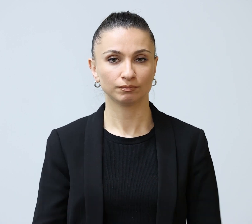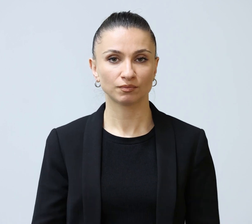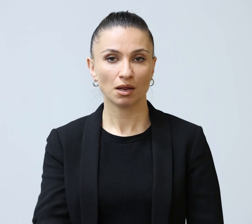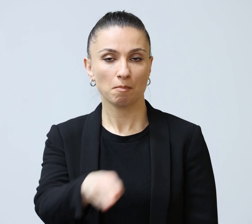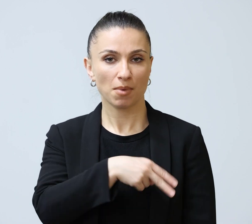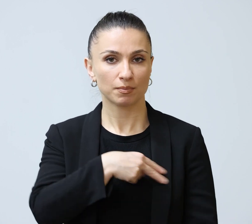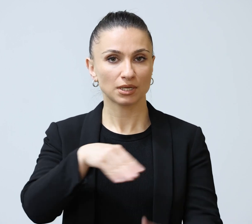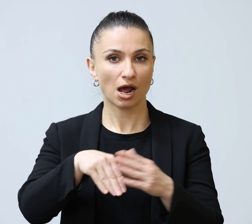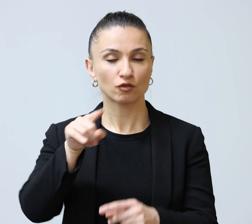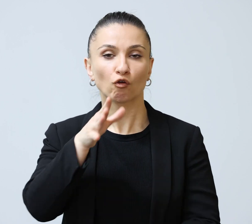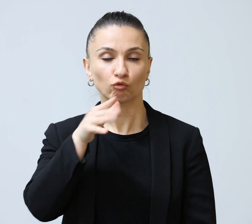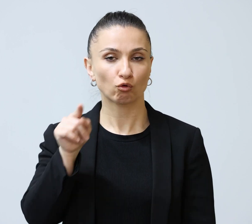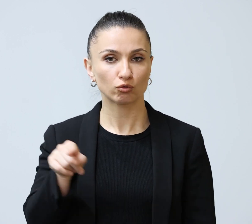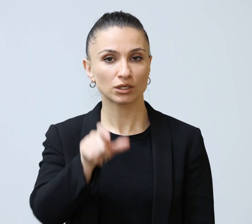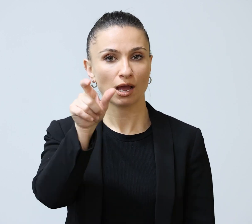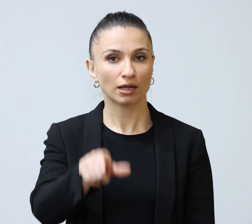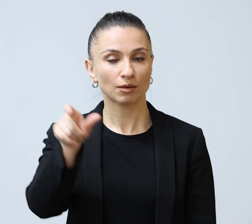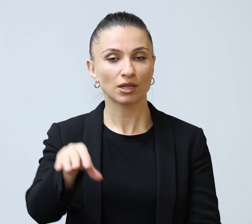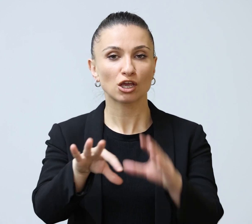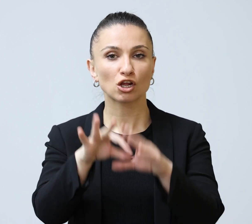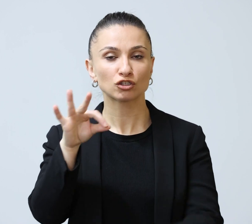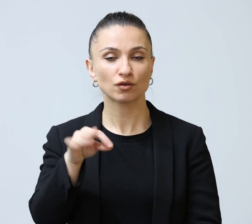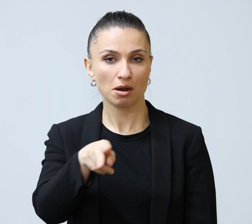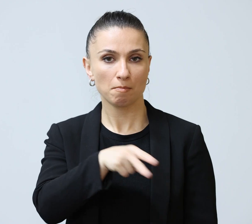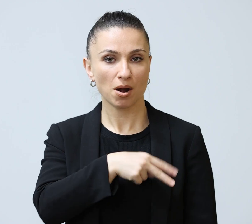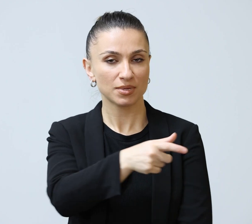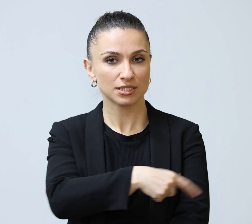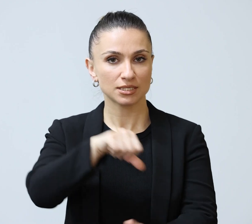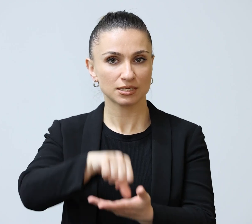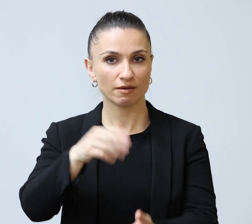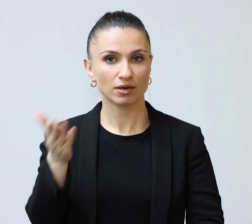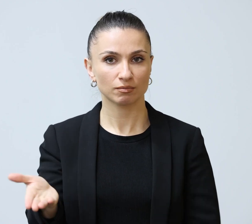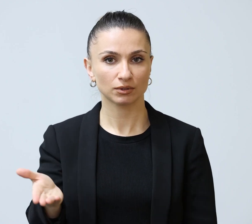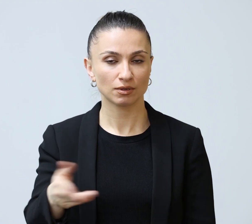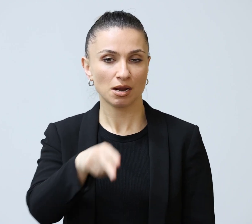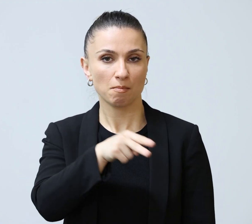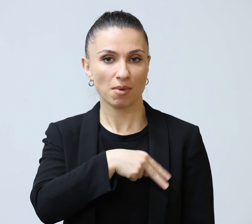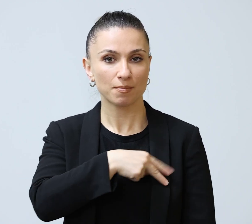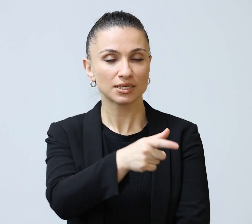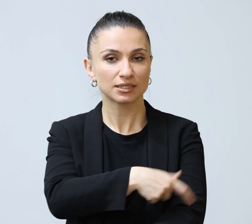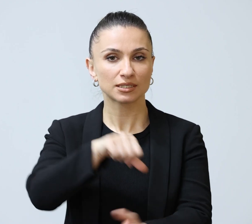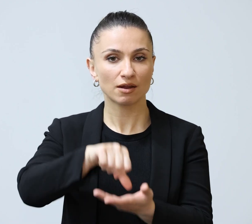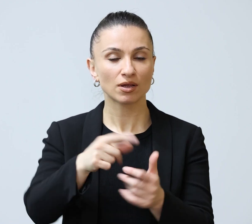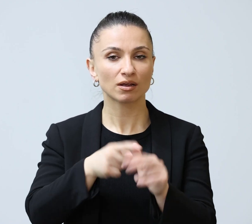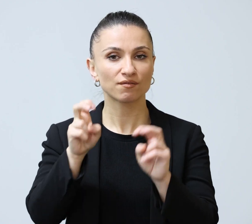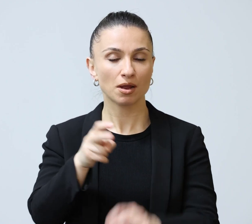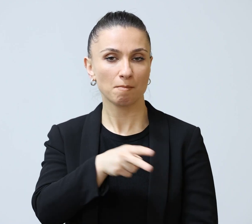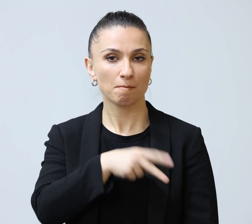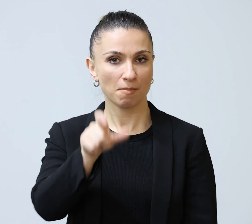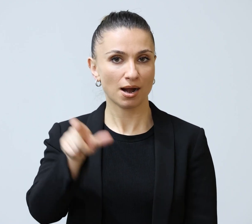Խորհրդարանի անդամները կոչվում են խորհրդարանականներ։ Խորհրդարանը մի վայր է, որտեղ օրենքներ են ընդունում, մտածում ու խոսում